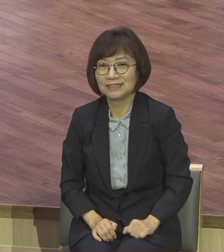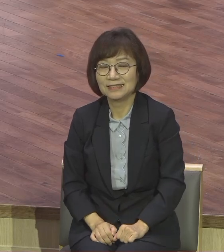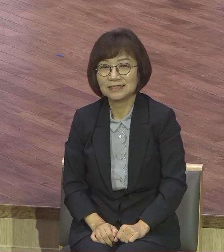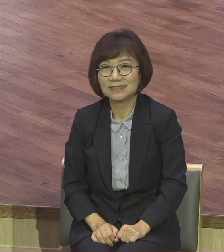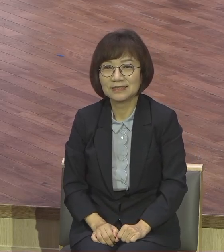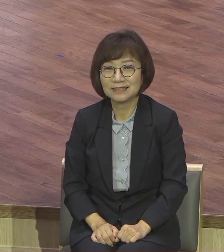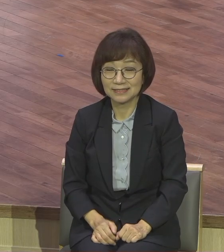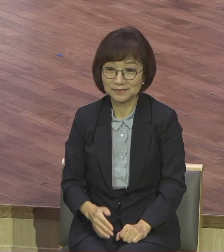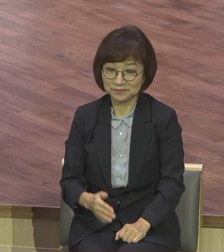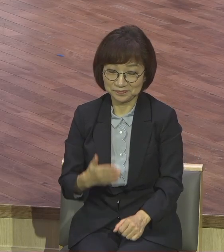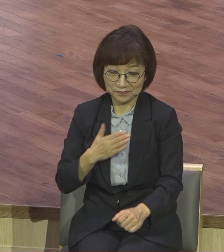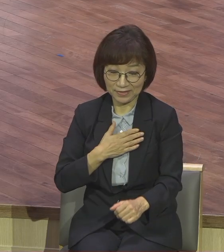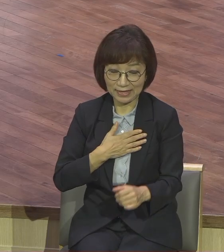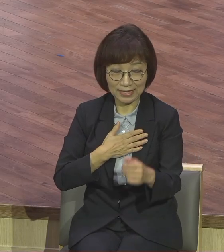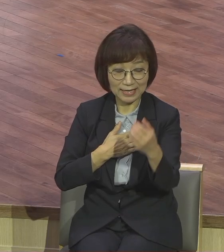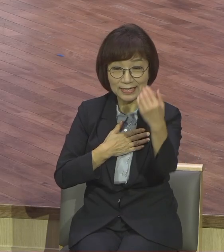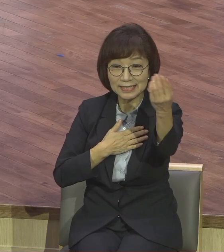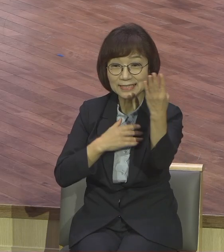우리 사촌